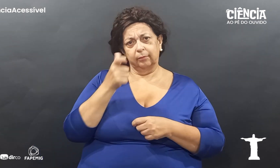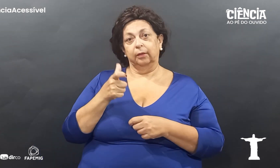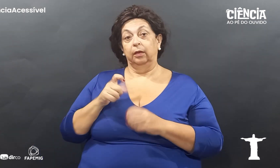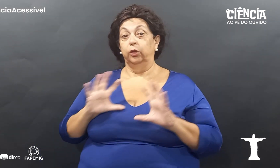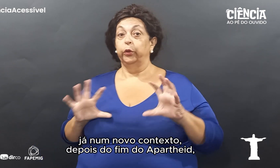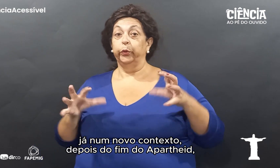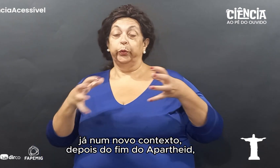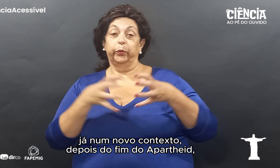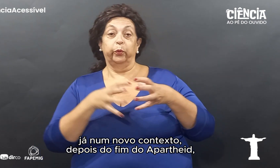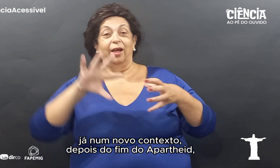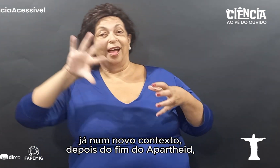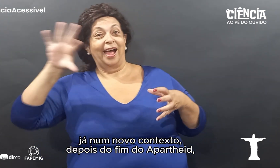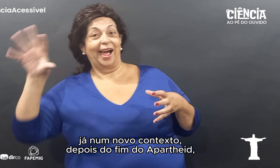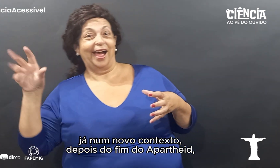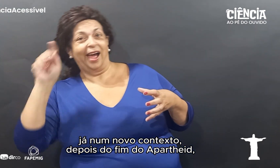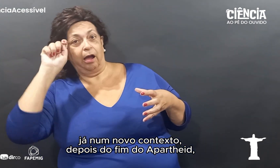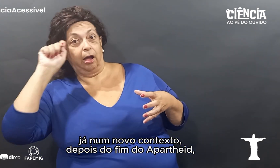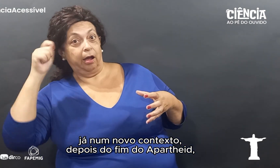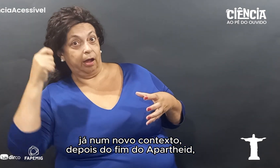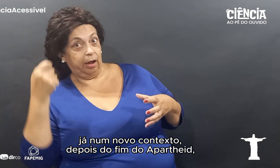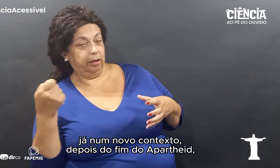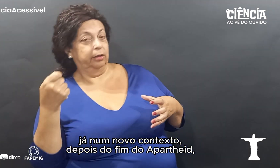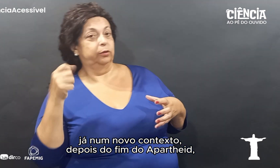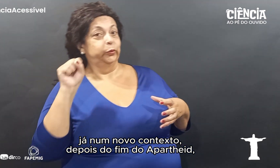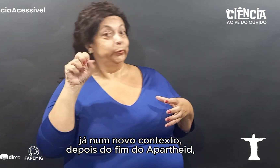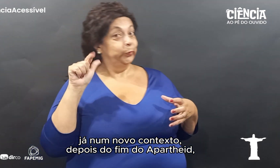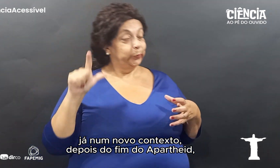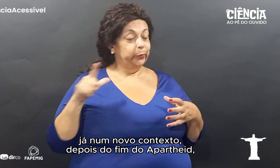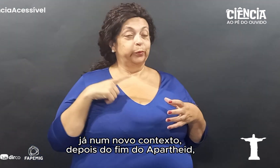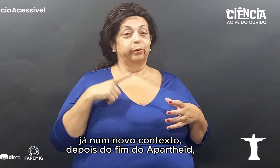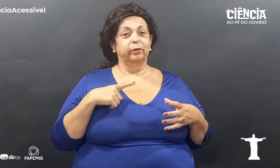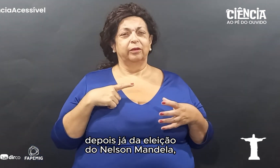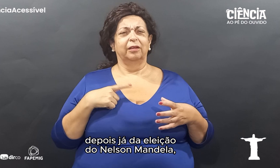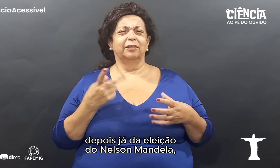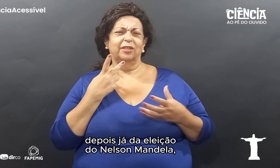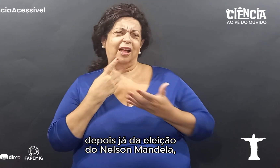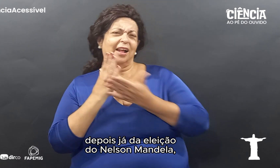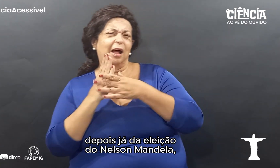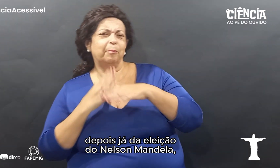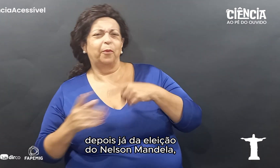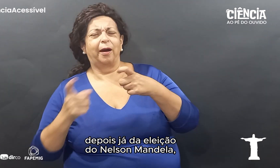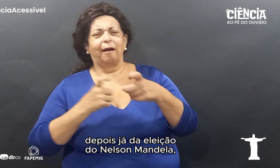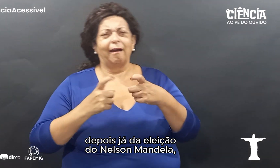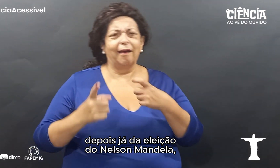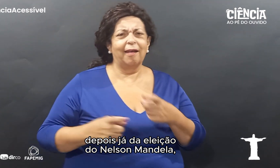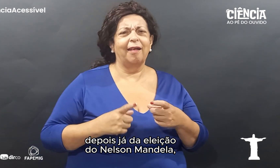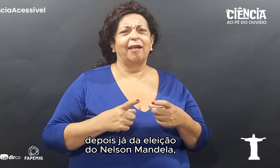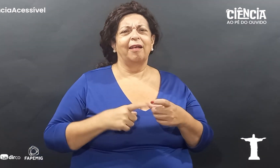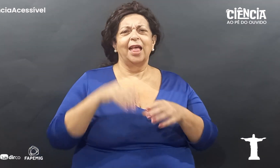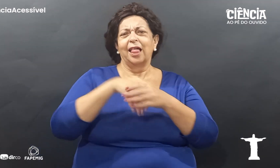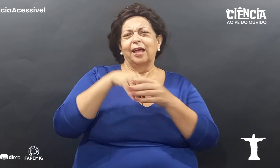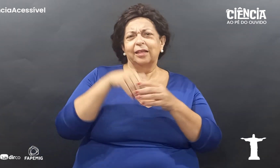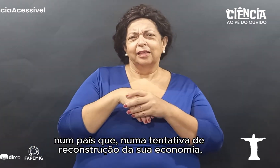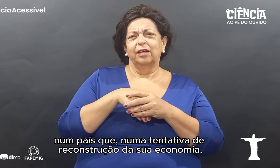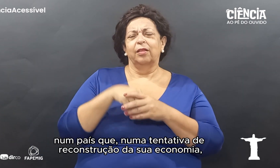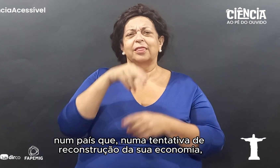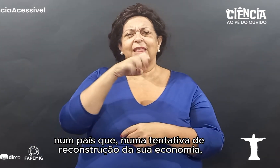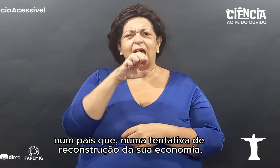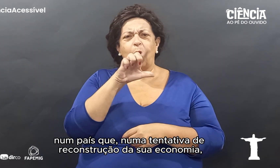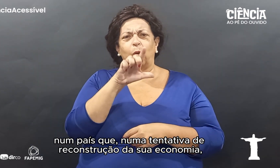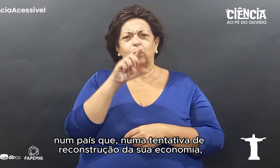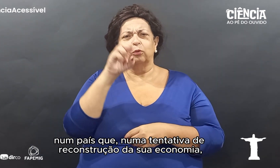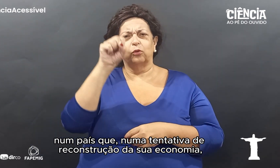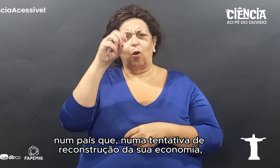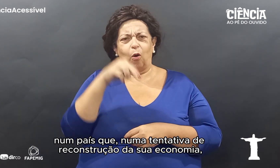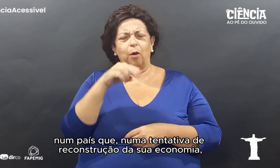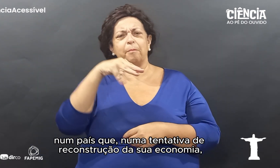Sul, já num novo contexto, depois do fim do apartheid, depois já da eleição do Nelson Mandela, num país que